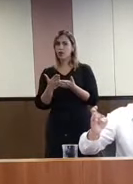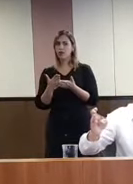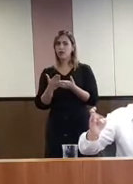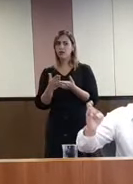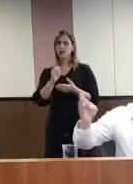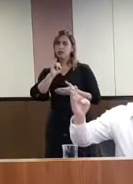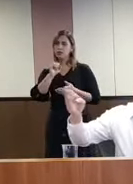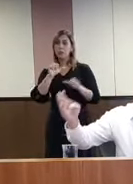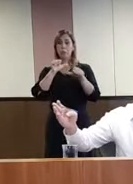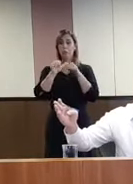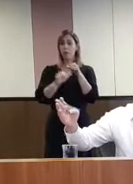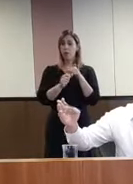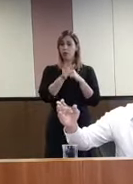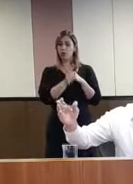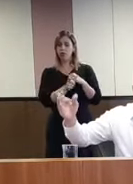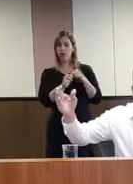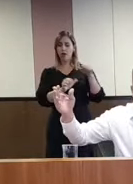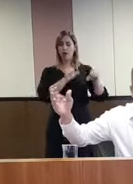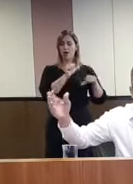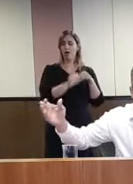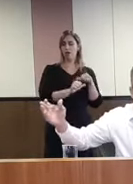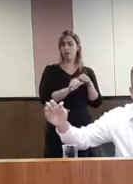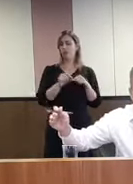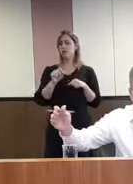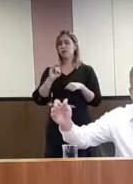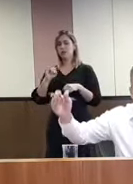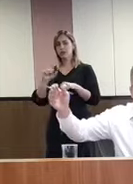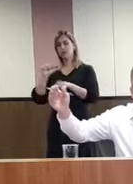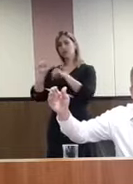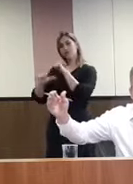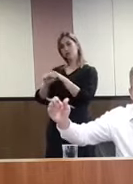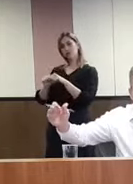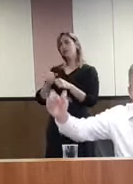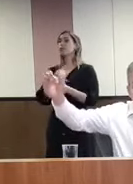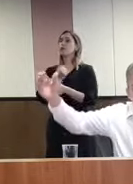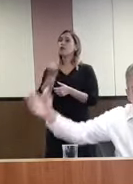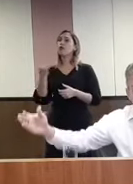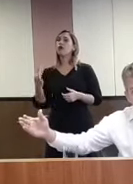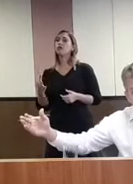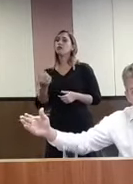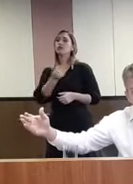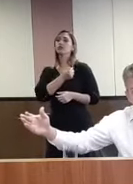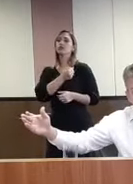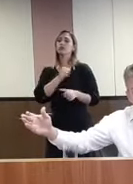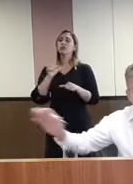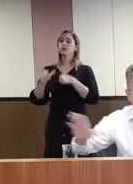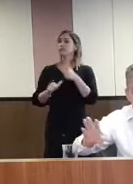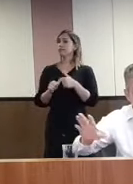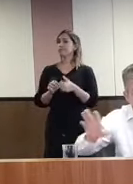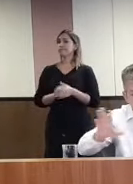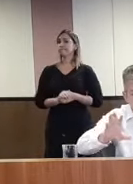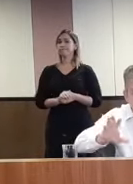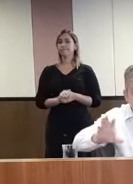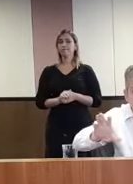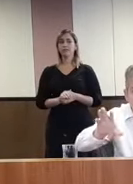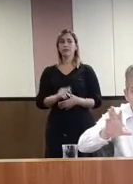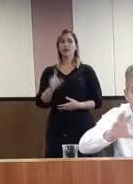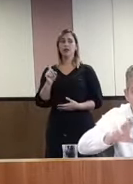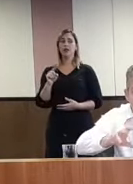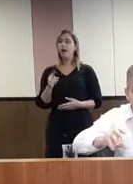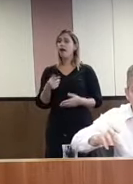Se mudar para essa situação, esse tipo de restrição. Com tantos casos, outro tipo de restrição. Isso foi